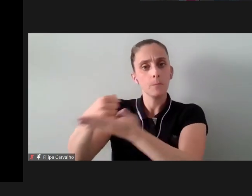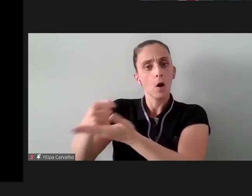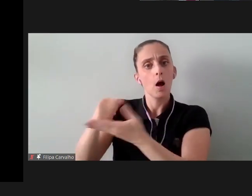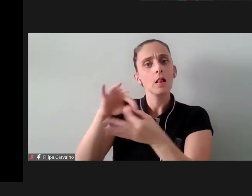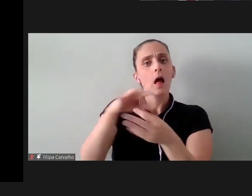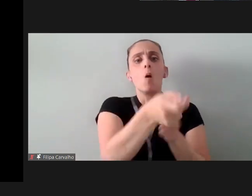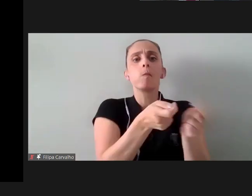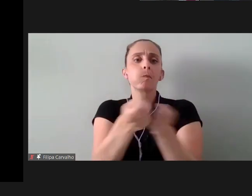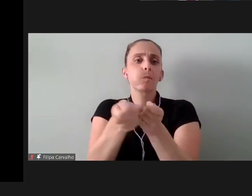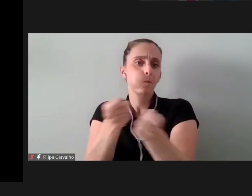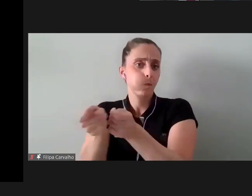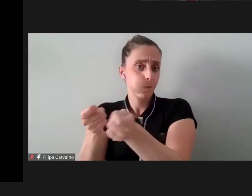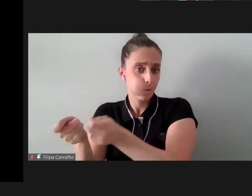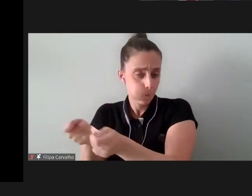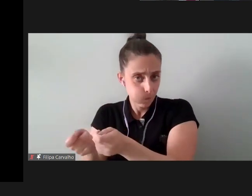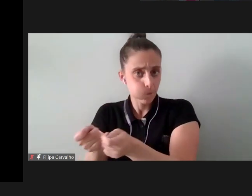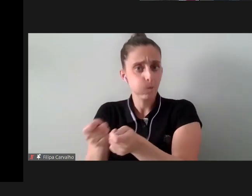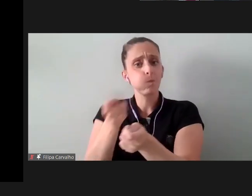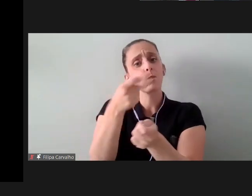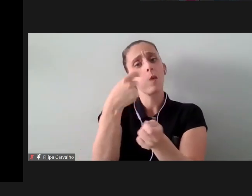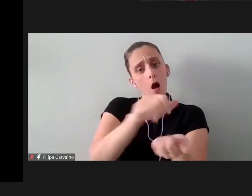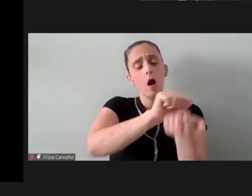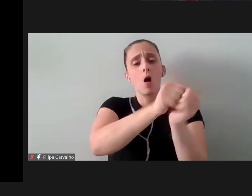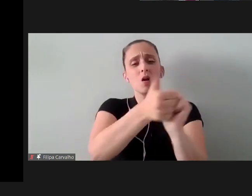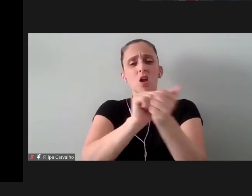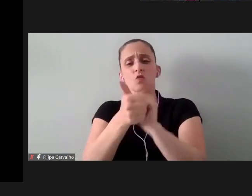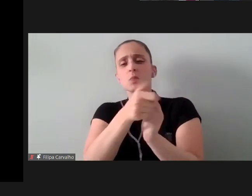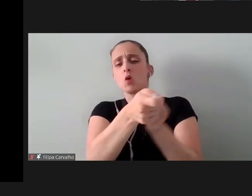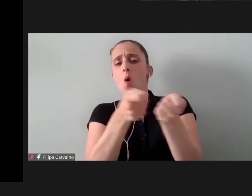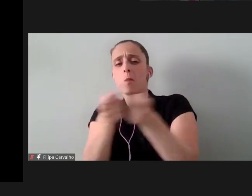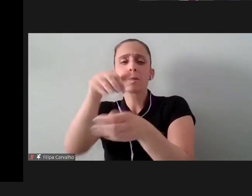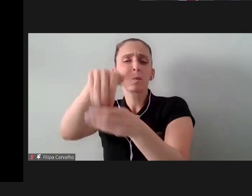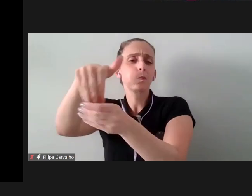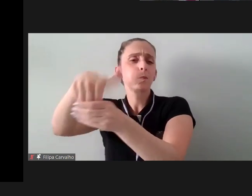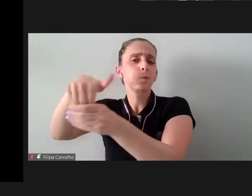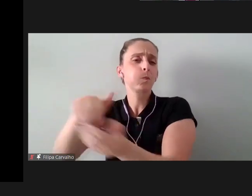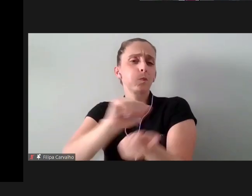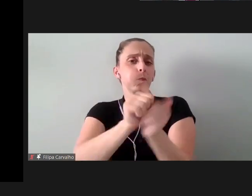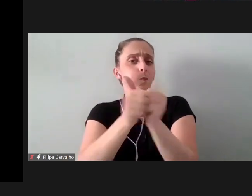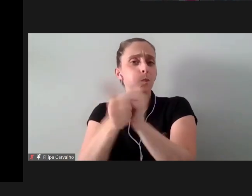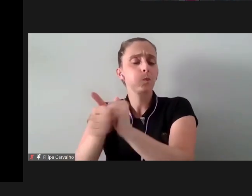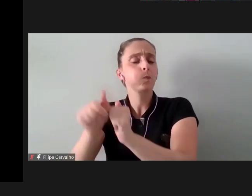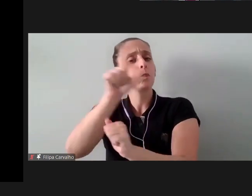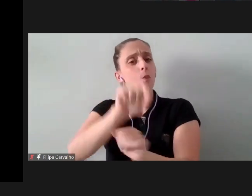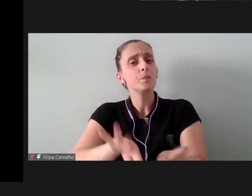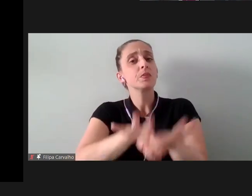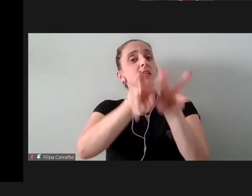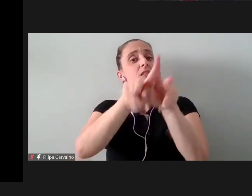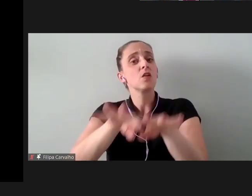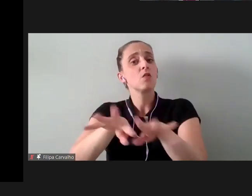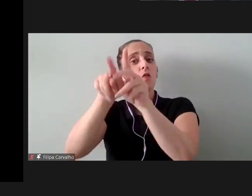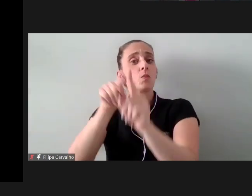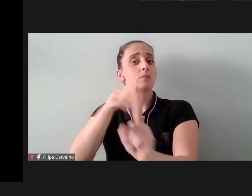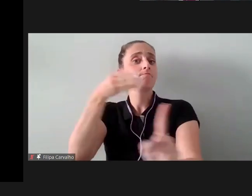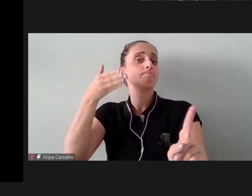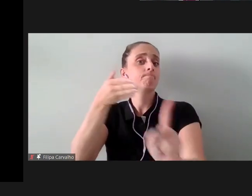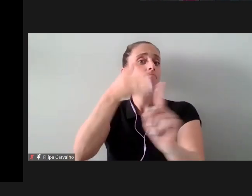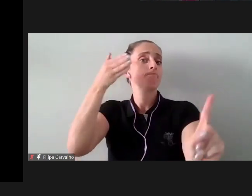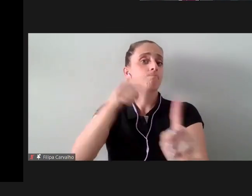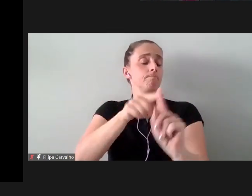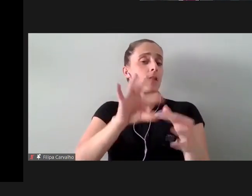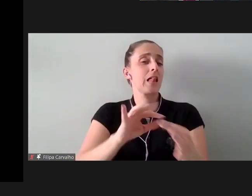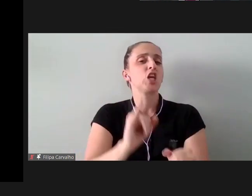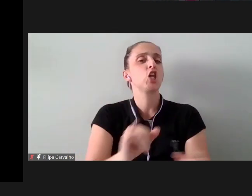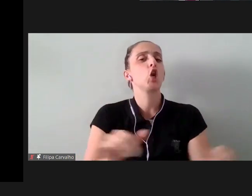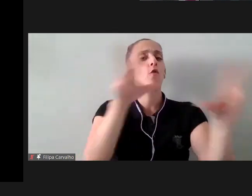organizacional, transformações organizacionais, né, ou o desenvolvimento, e aí falando especificamente, inclusive, já de inovação,